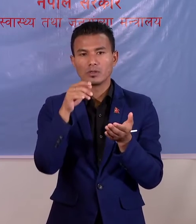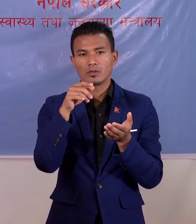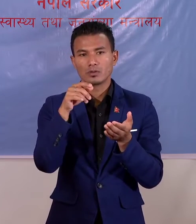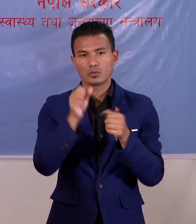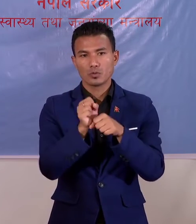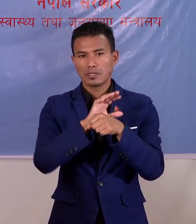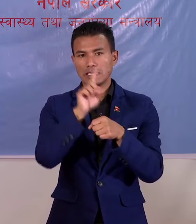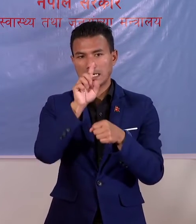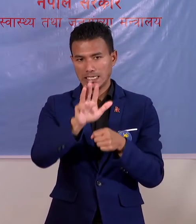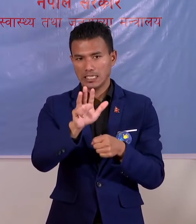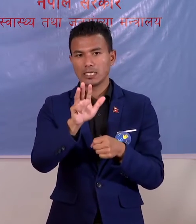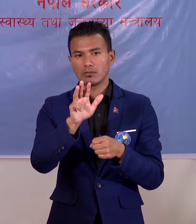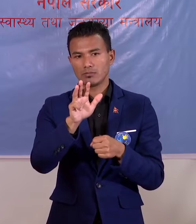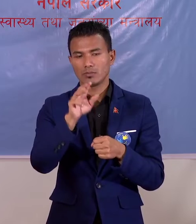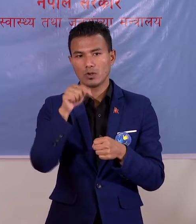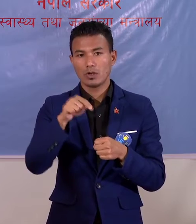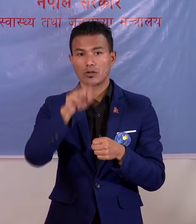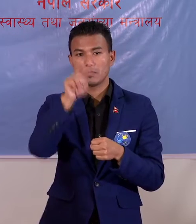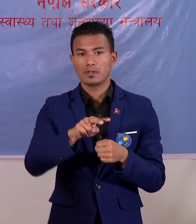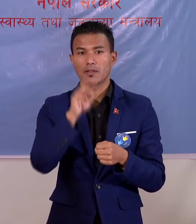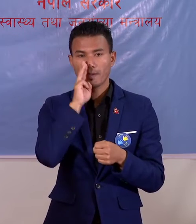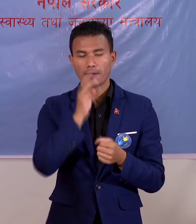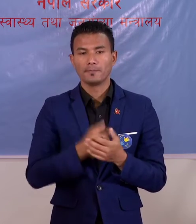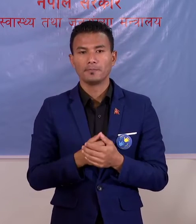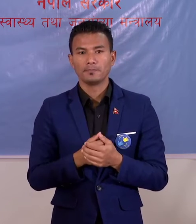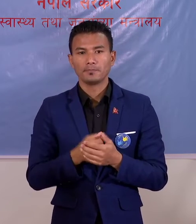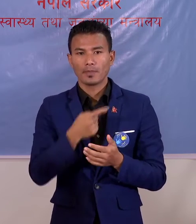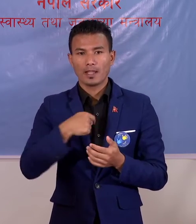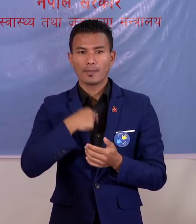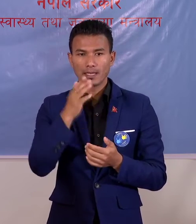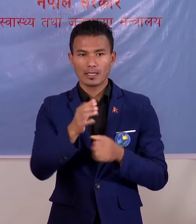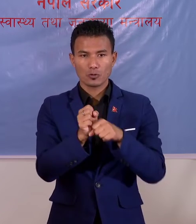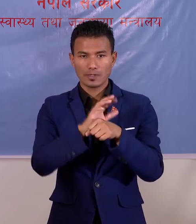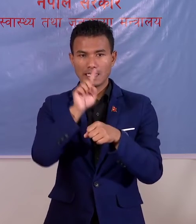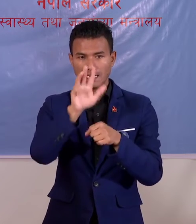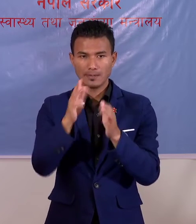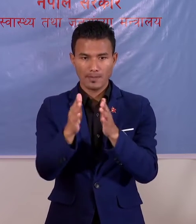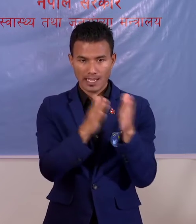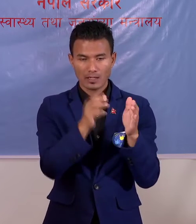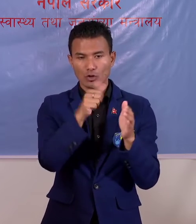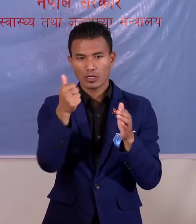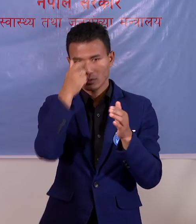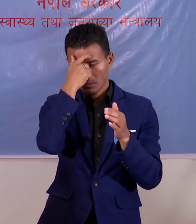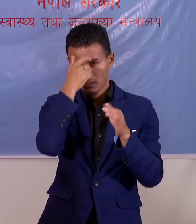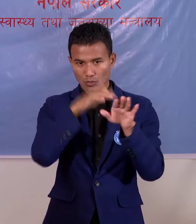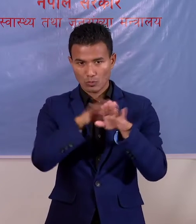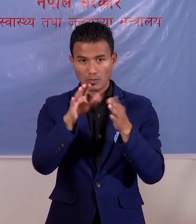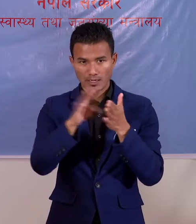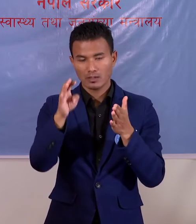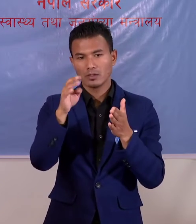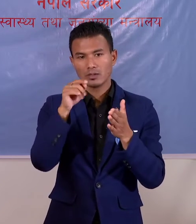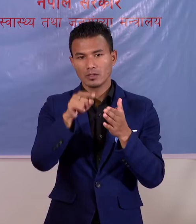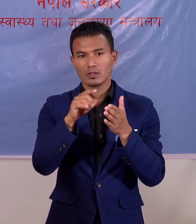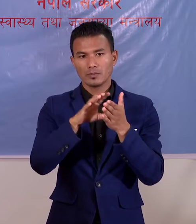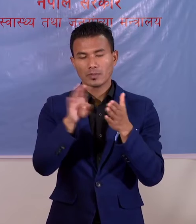कोभिड 19 को अहिलेको यो स्थितिमा हामीले कोभिड 19 बाहेकका अन्य समस्याहरूबाट ग्रसित